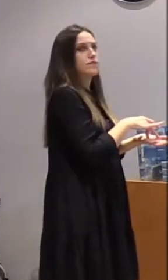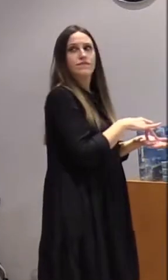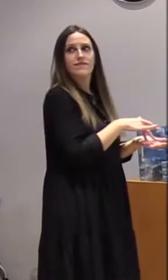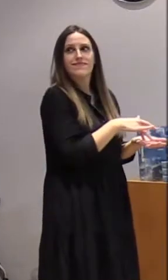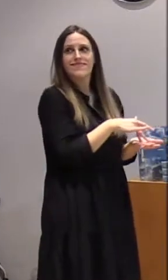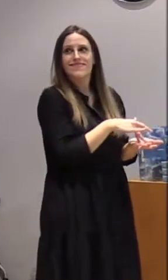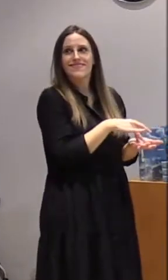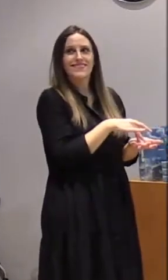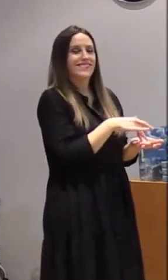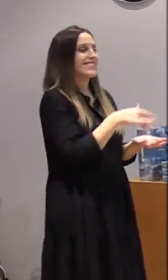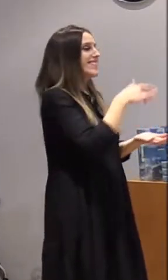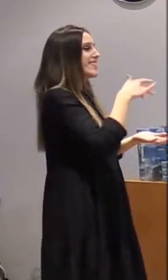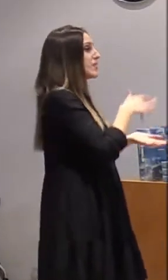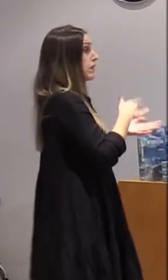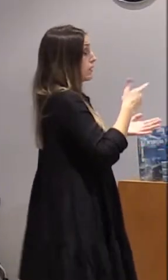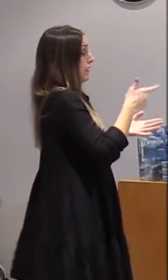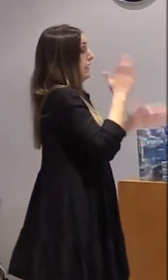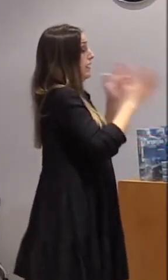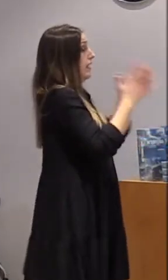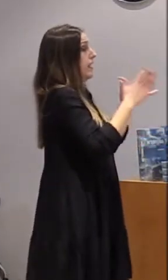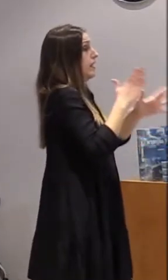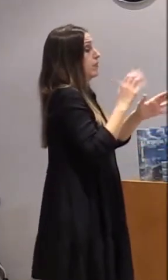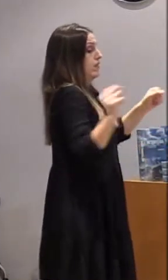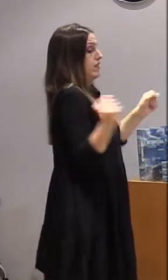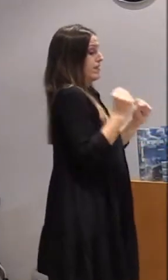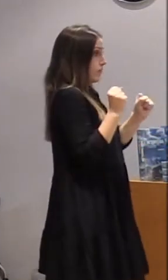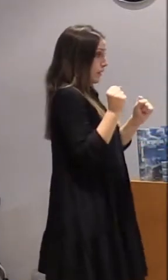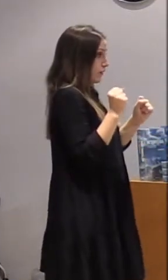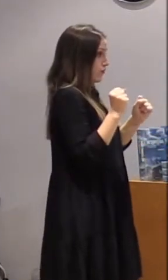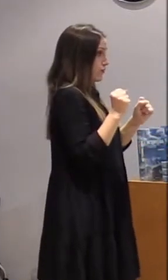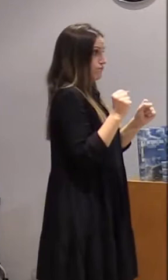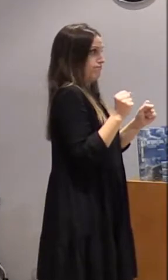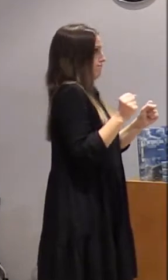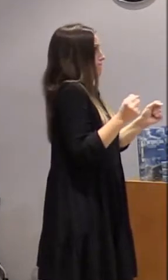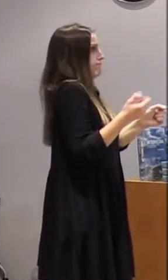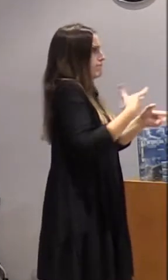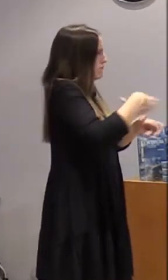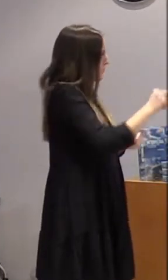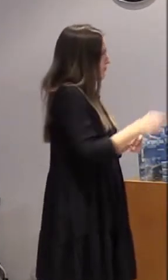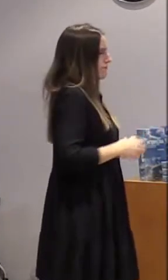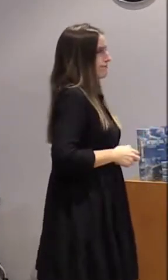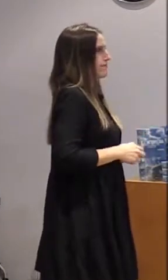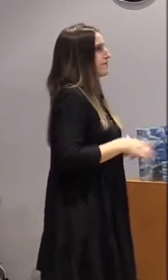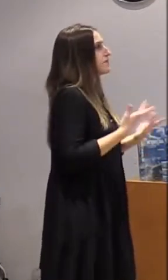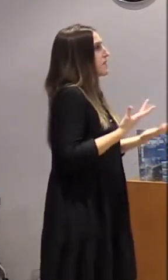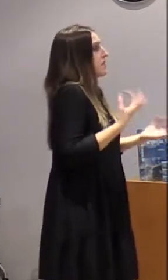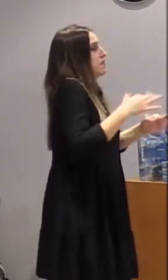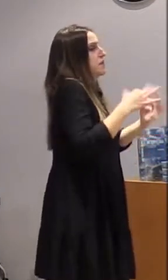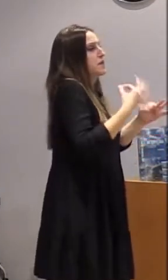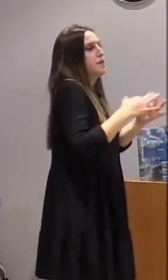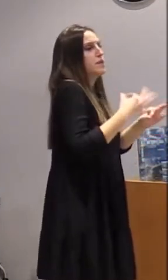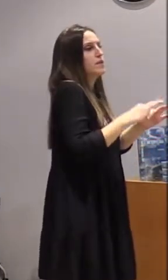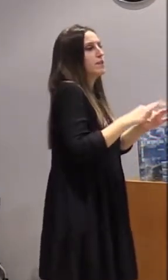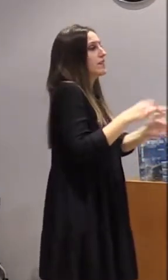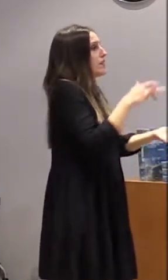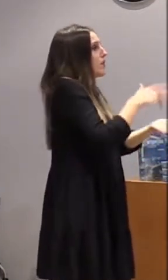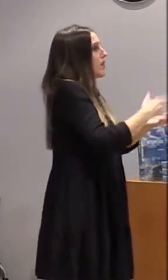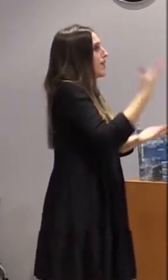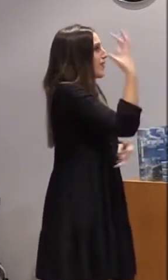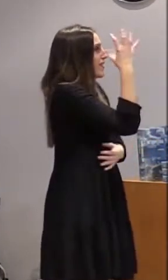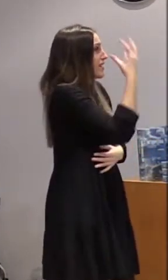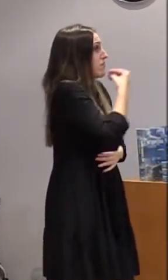tempestuoso invierno, crudo invierno, no, solían salir cuando el tiempo se lo